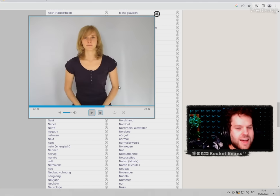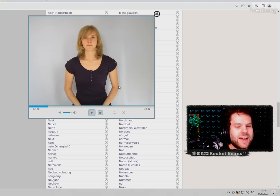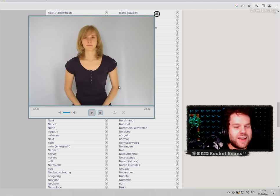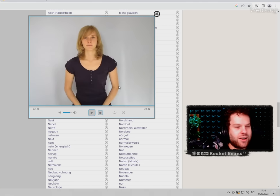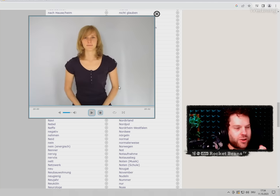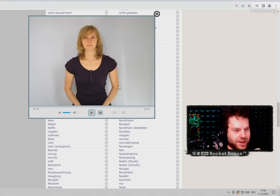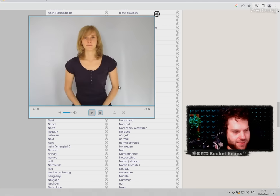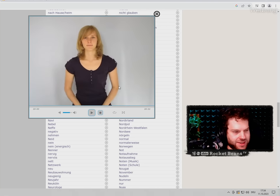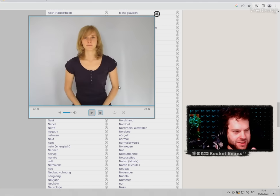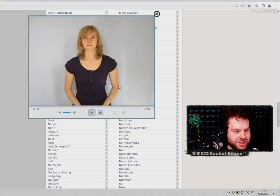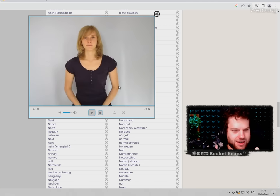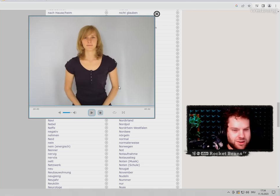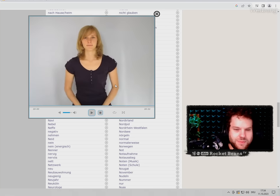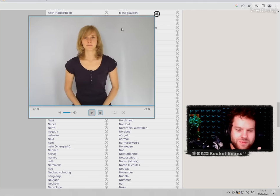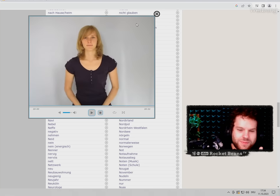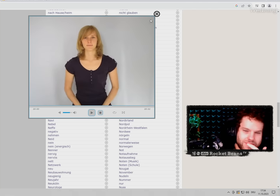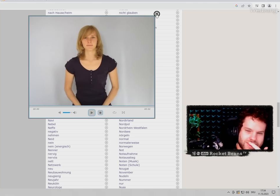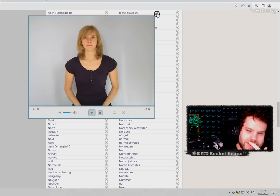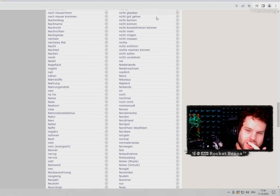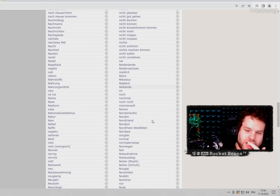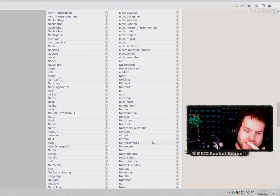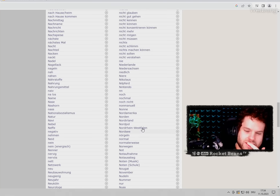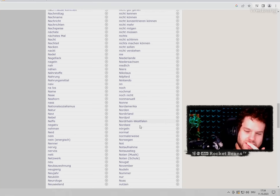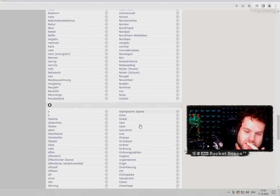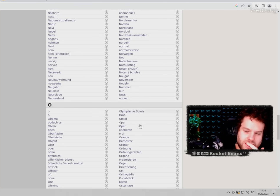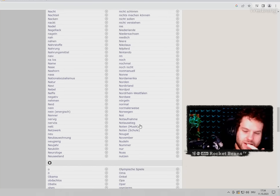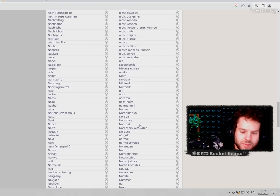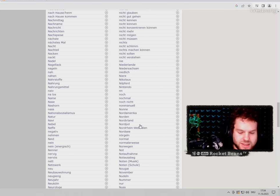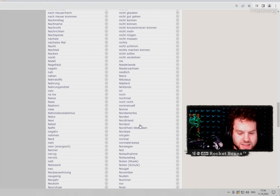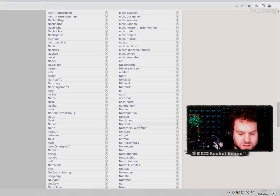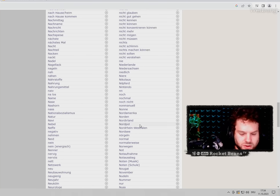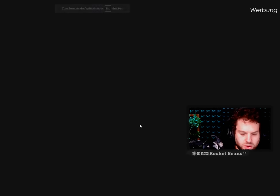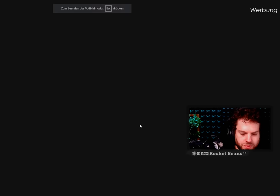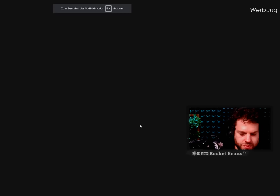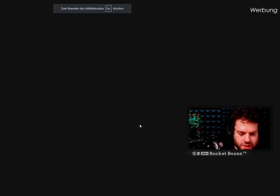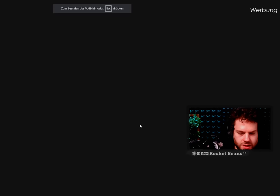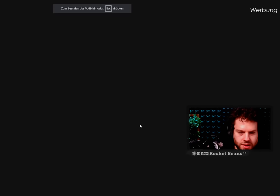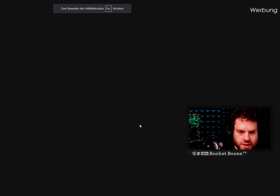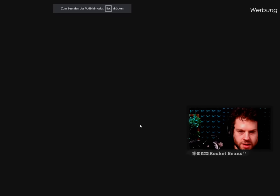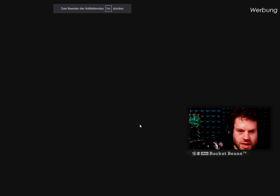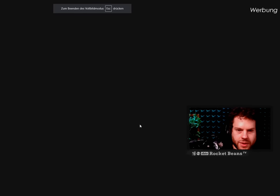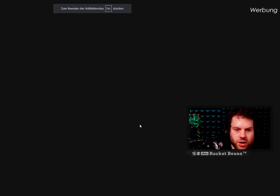Ah, okay. Das ist Nintendo. Nicht schlecht. Ja, wir machen Senf noch. Komm. Kann man